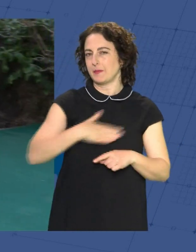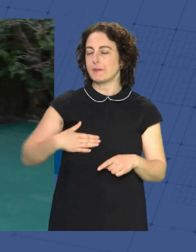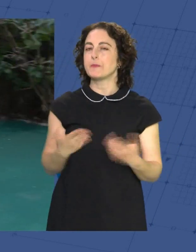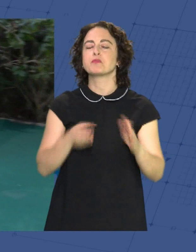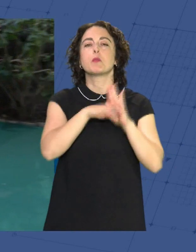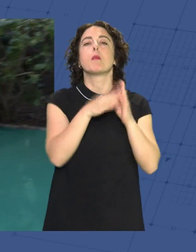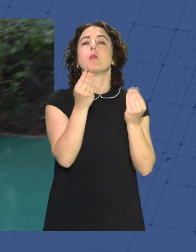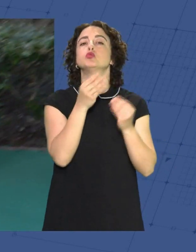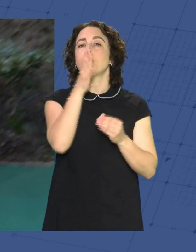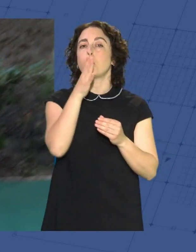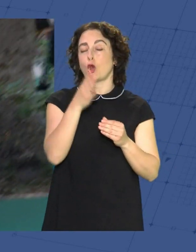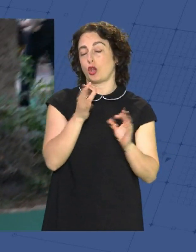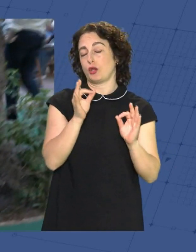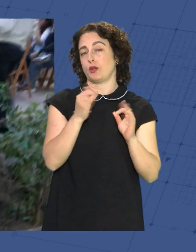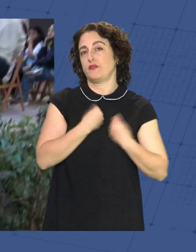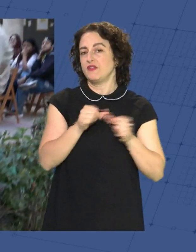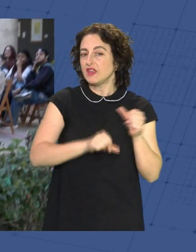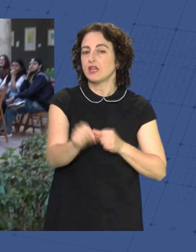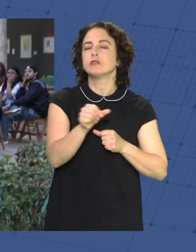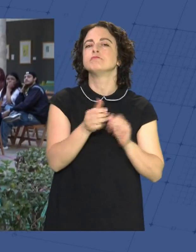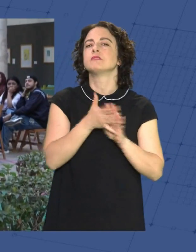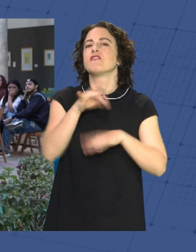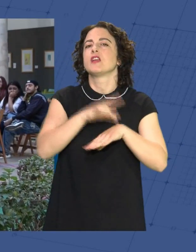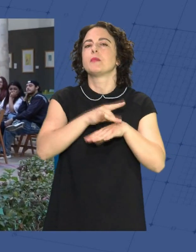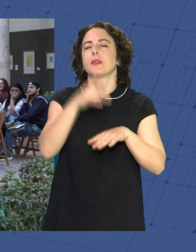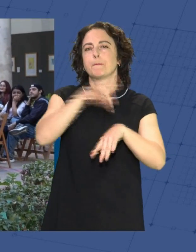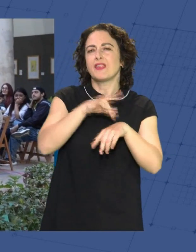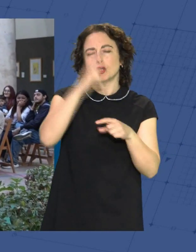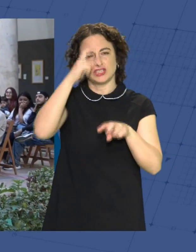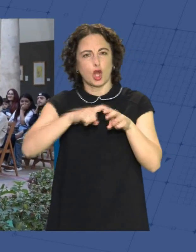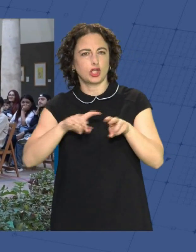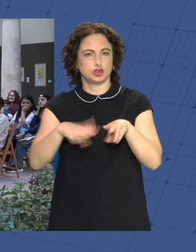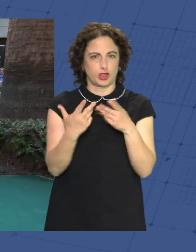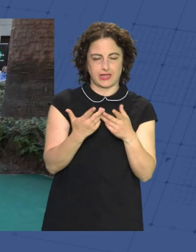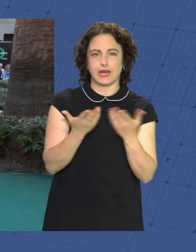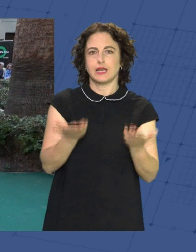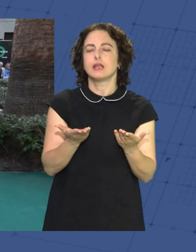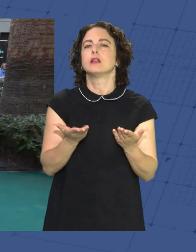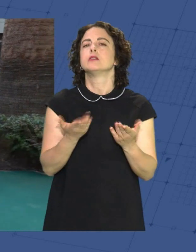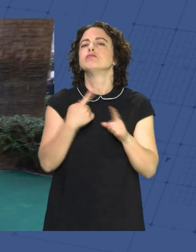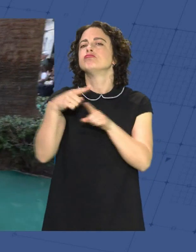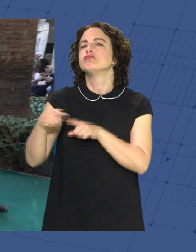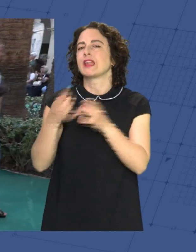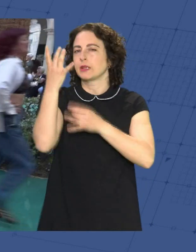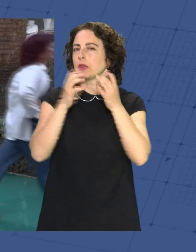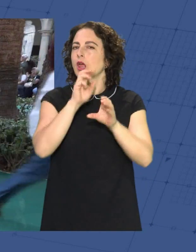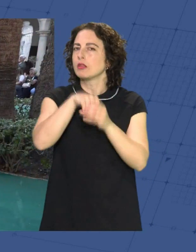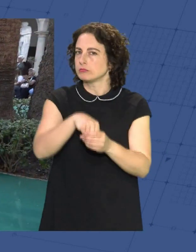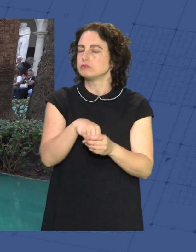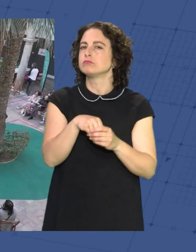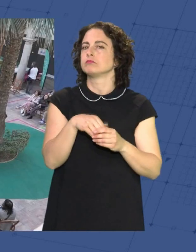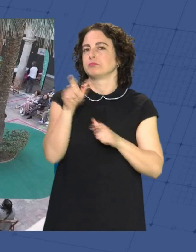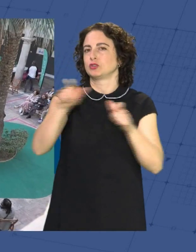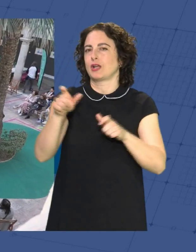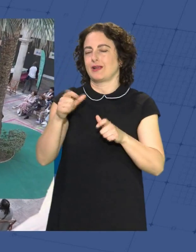Mucho por Vivir de la Asociación en Almería aborda la enfermedad desde el punto de vista médico, psicológico y social, e incluye diferentes actividades con las que se apoya a las